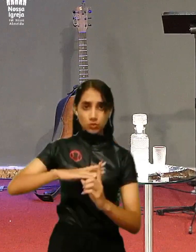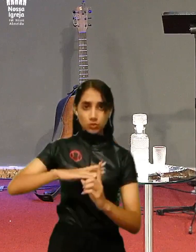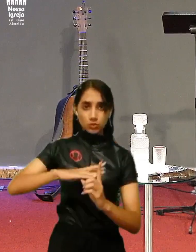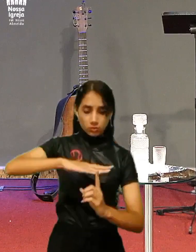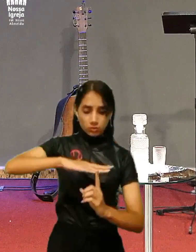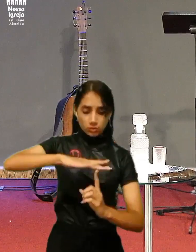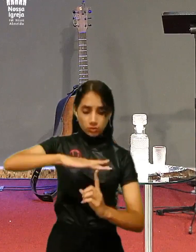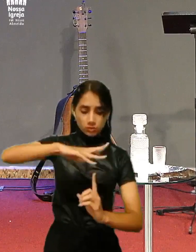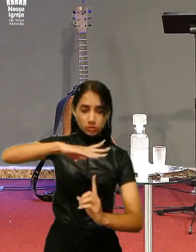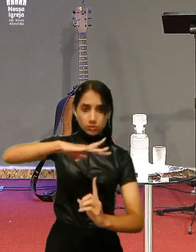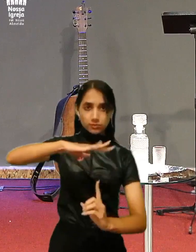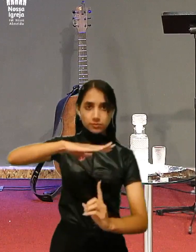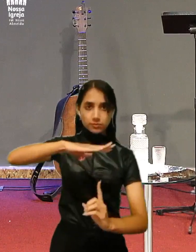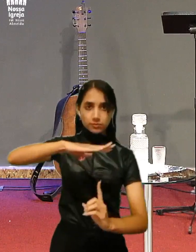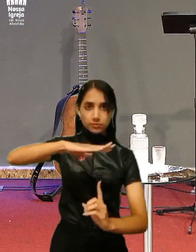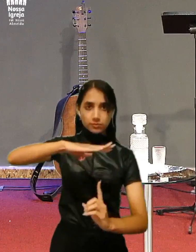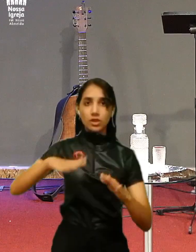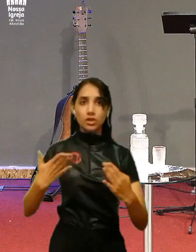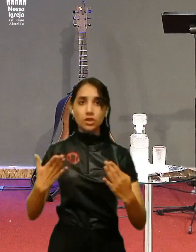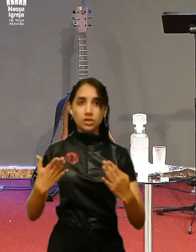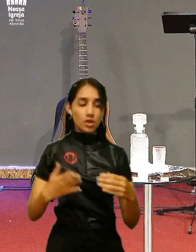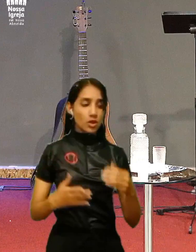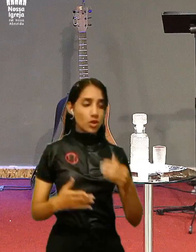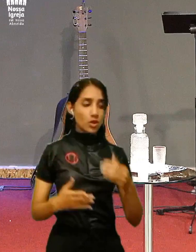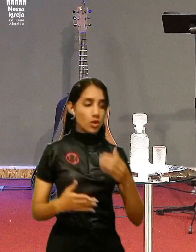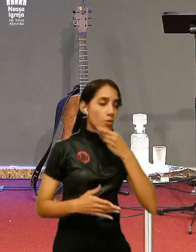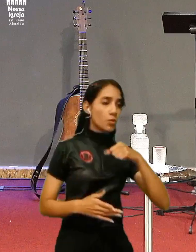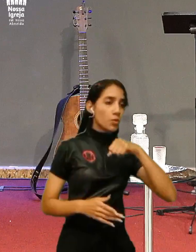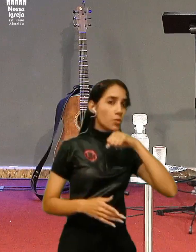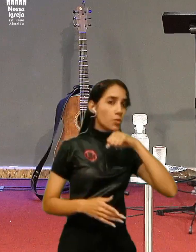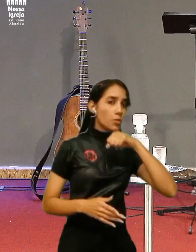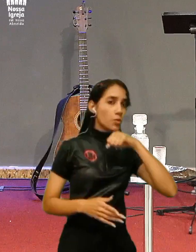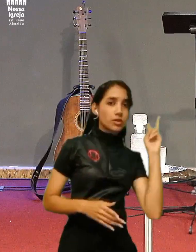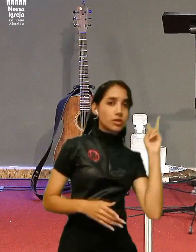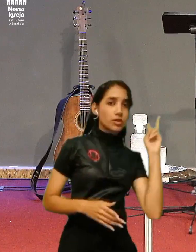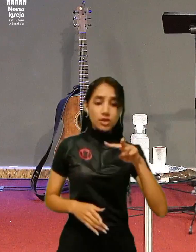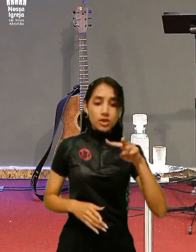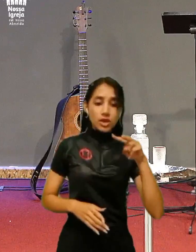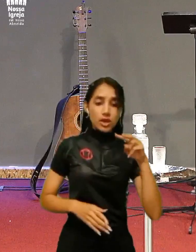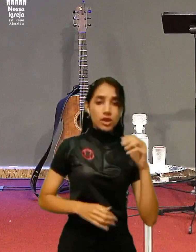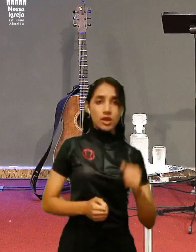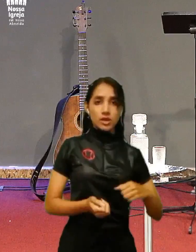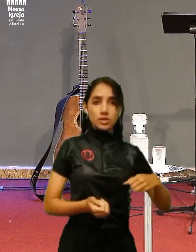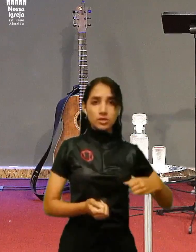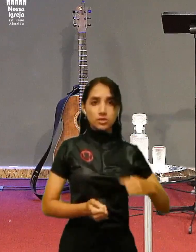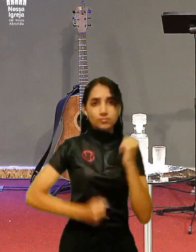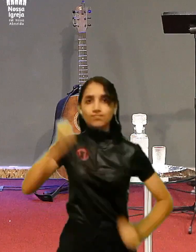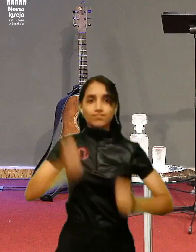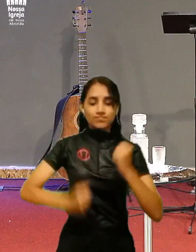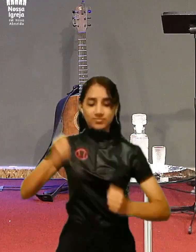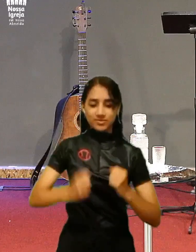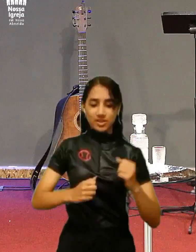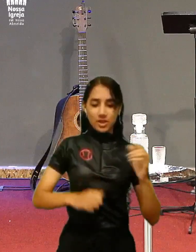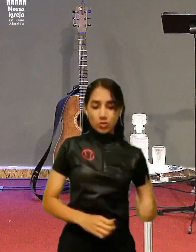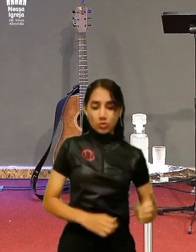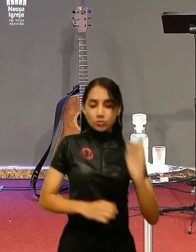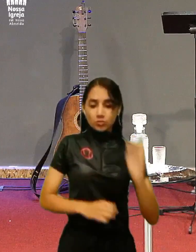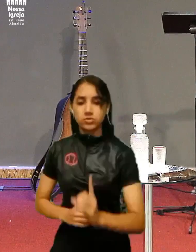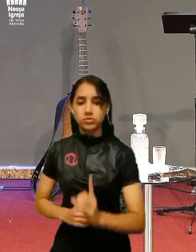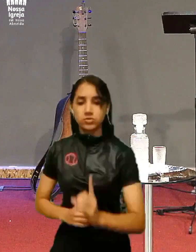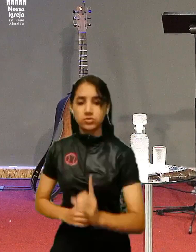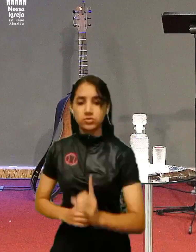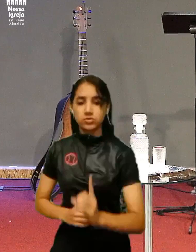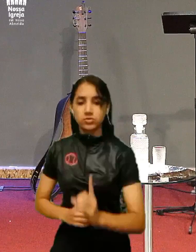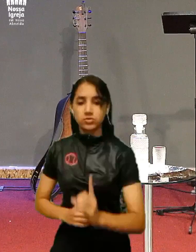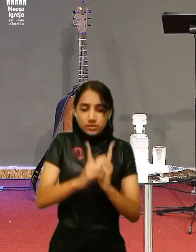piscina. E de repente o pai chega. E o pai entra em desespero, vem correndo, pula dentro da piscina. Levanta aquele corpinho